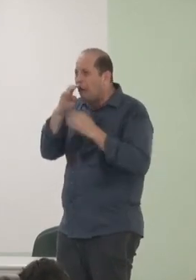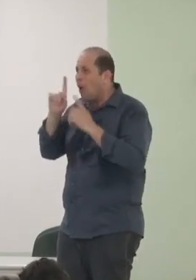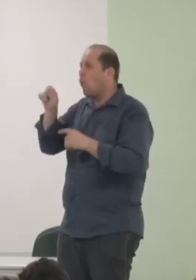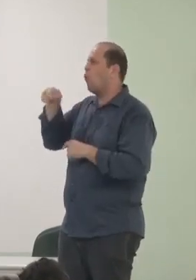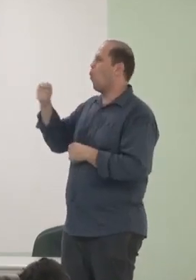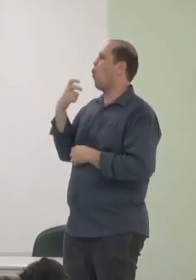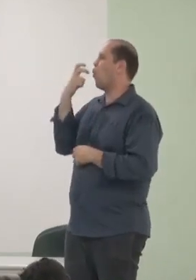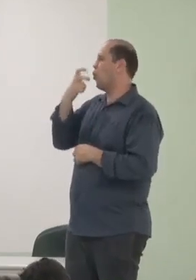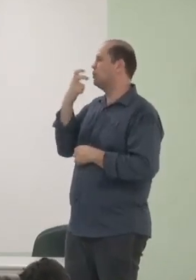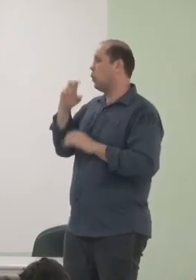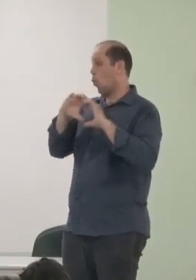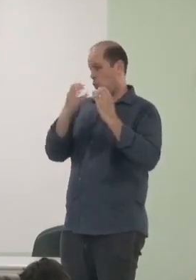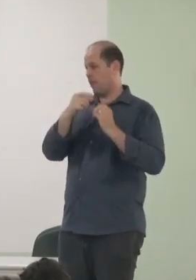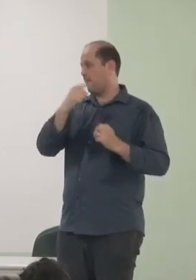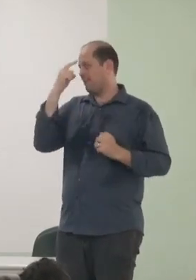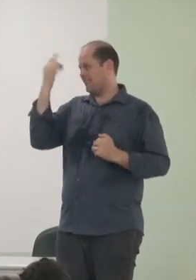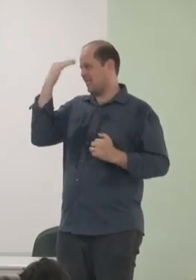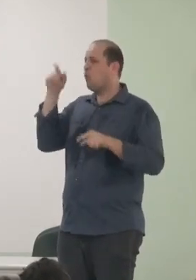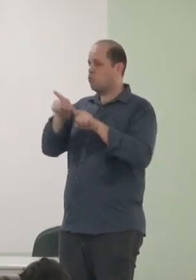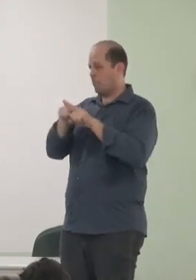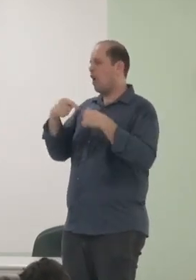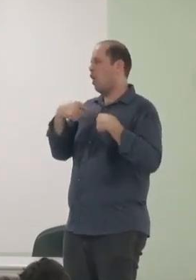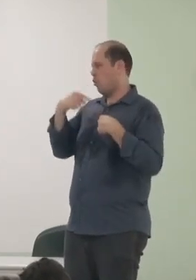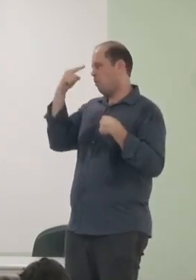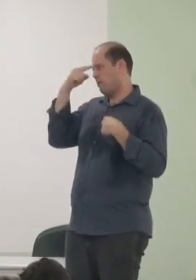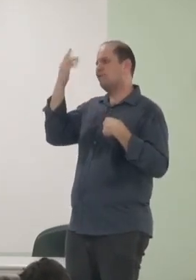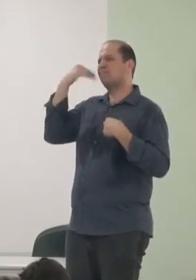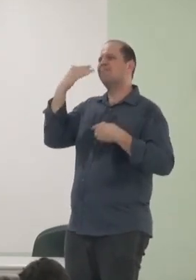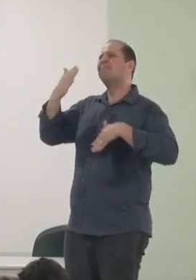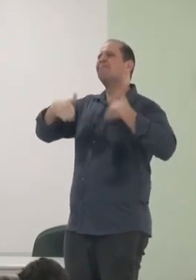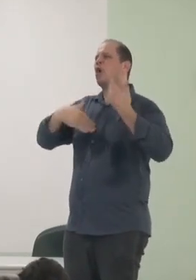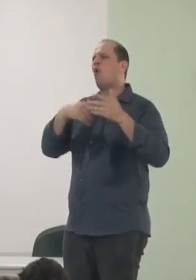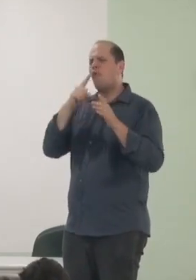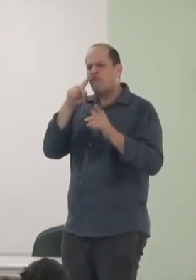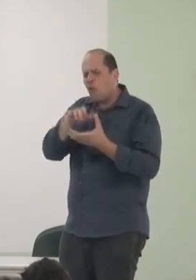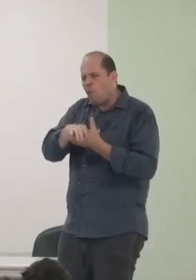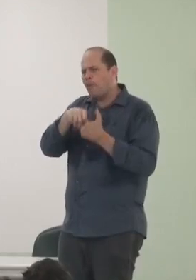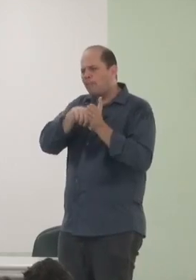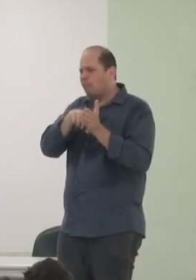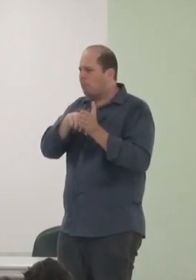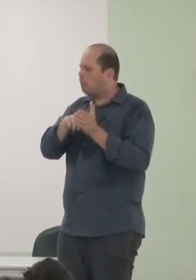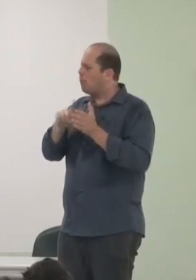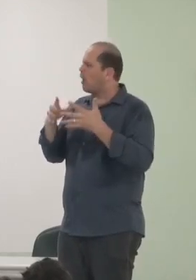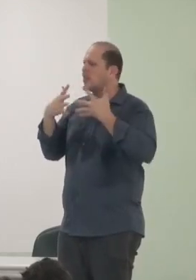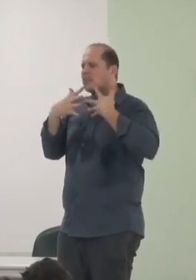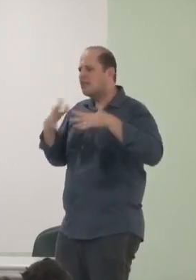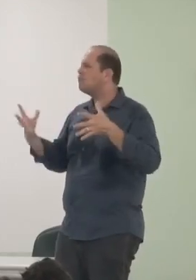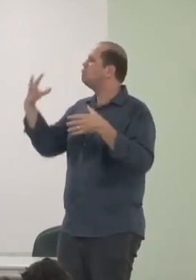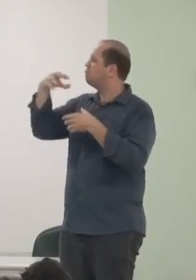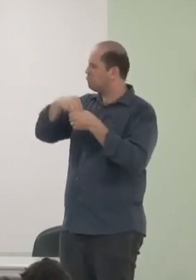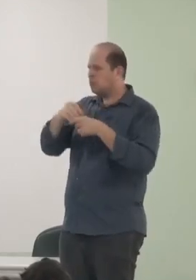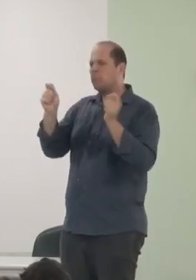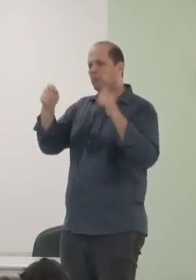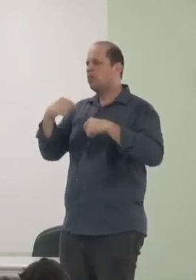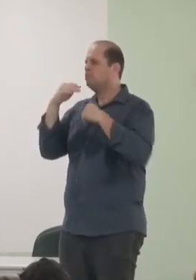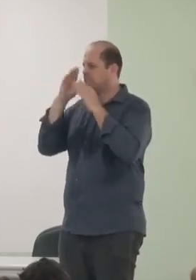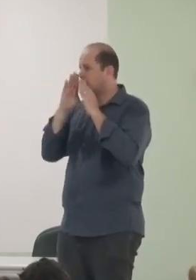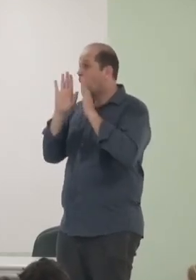né, bucais, porque a gente sempre deixava essa parte das articulações bucais de lado, porque a gente sempre olhava